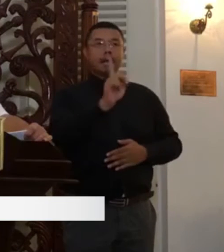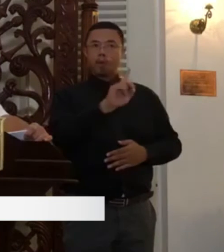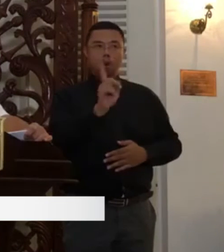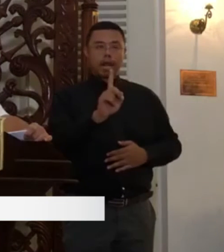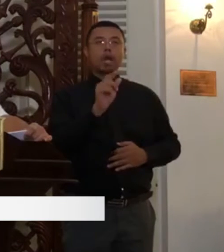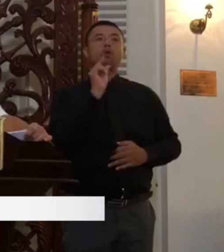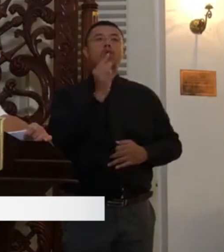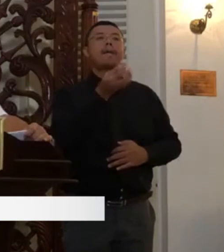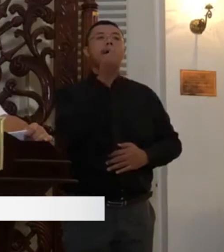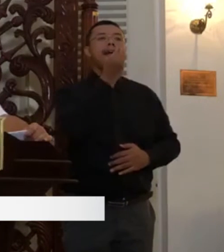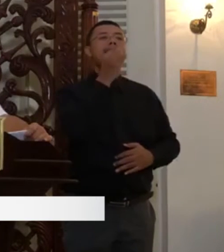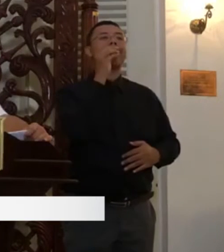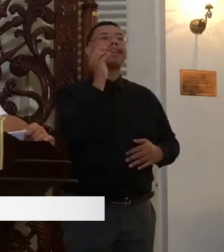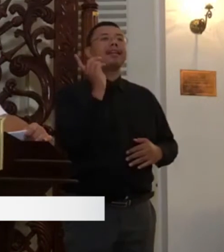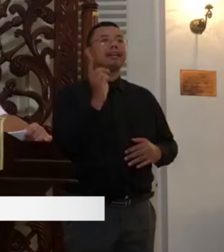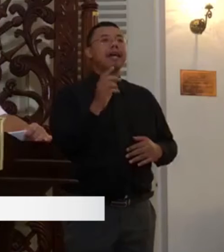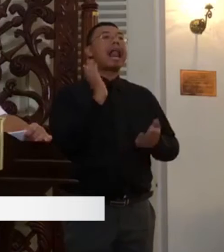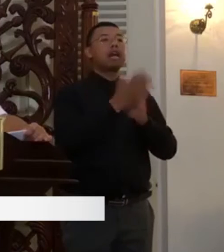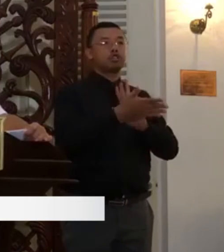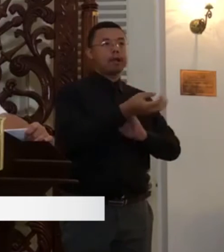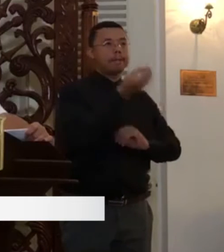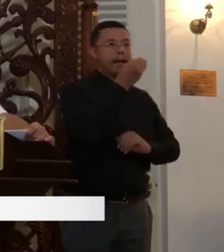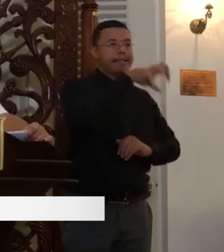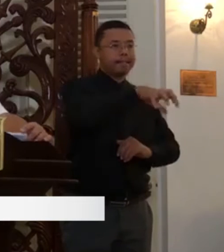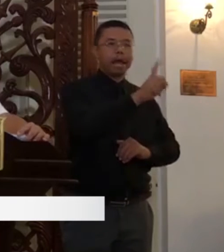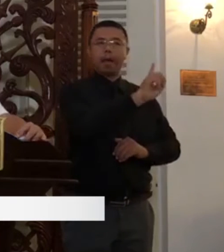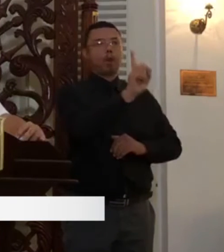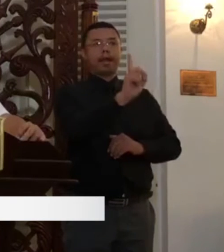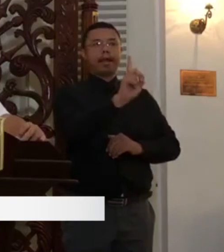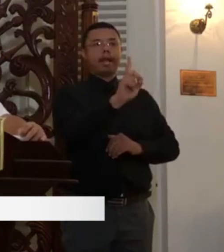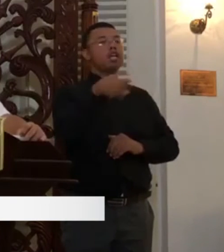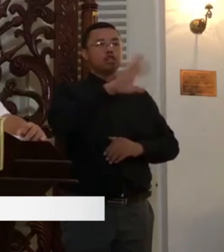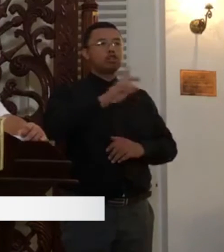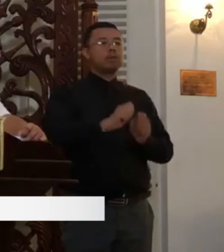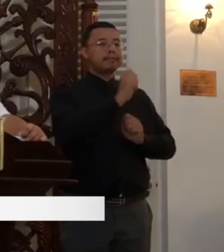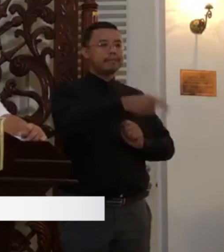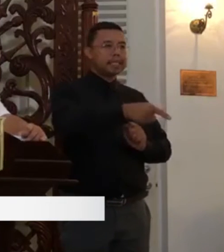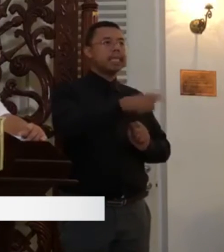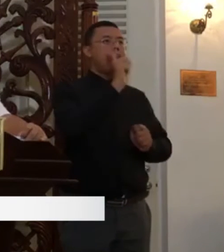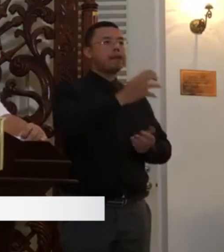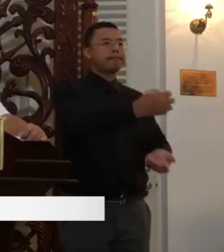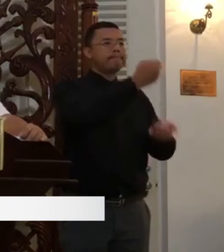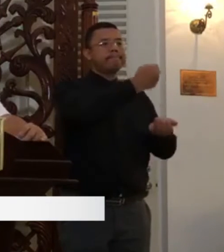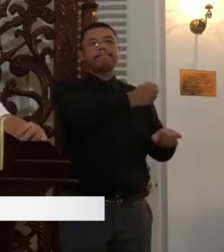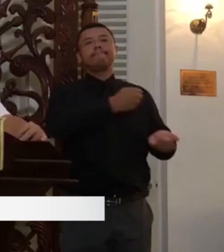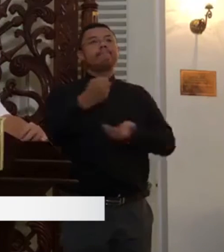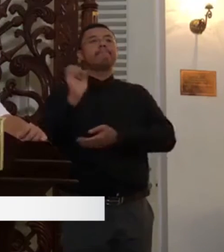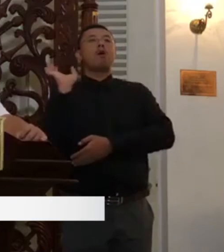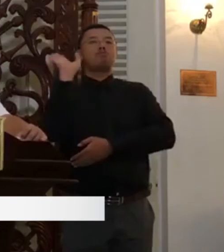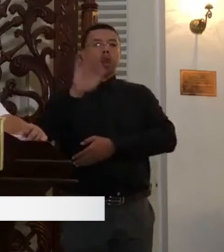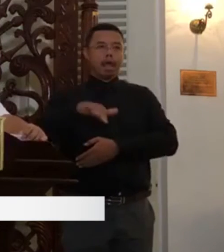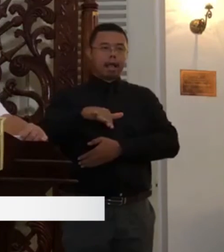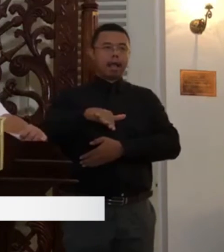diizinkan untuk makan atau menyantap makanan di lokasi. Semua makanan diambil, dibawa,